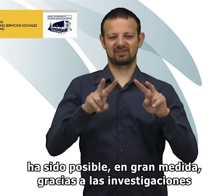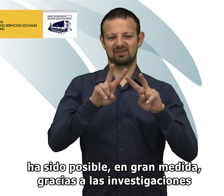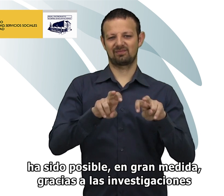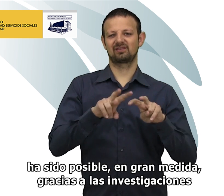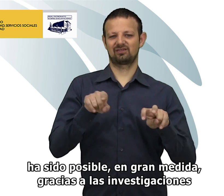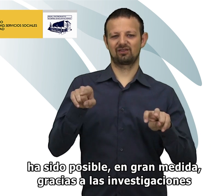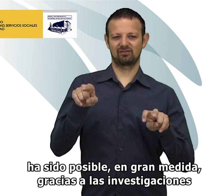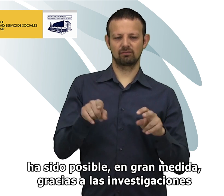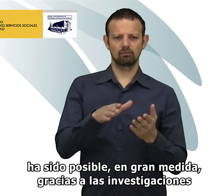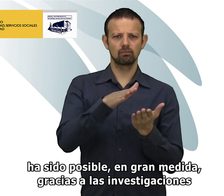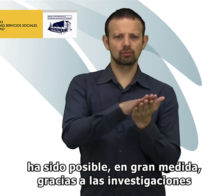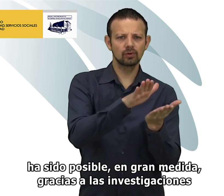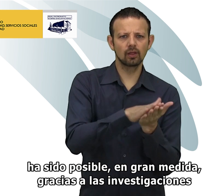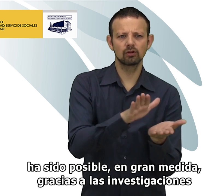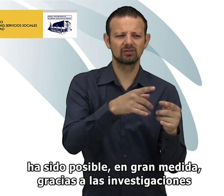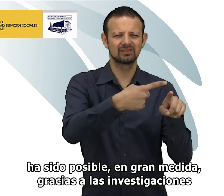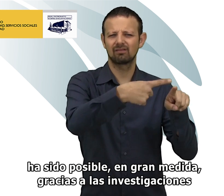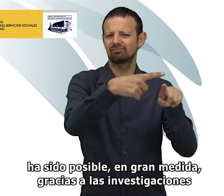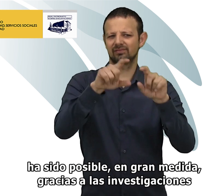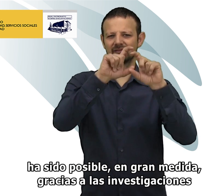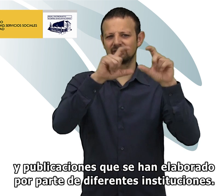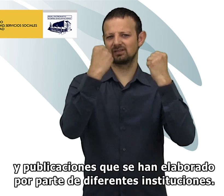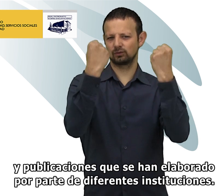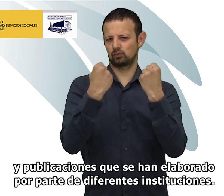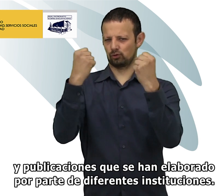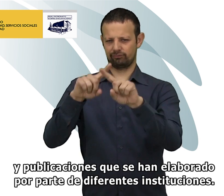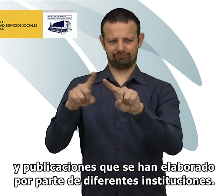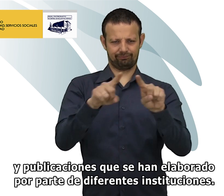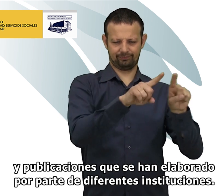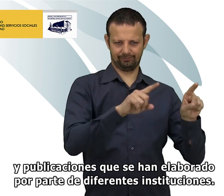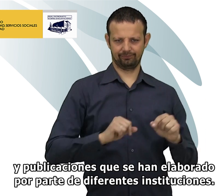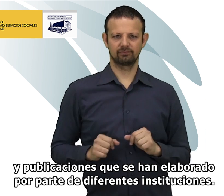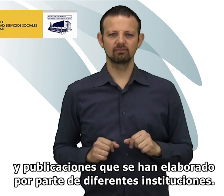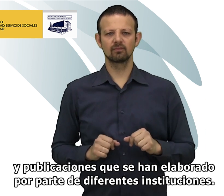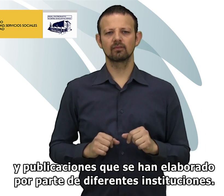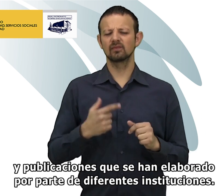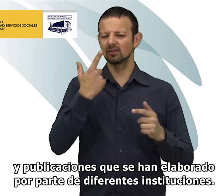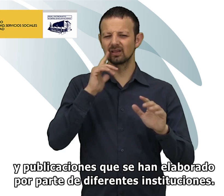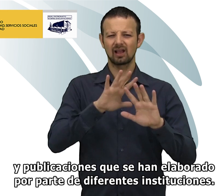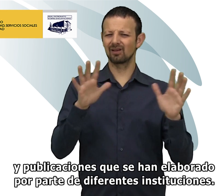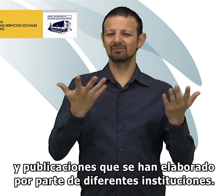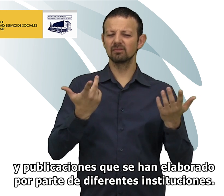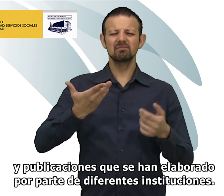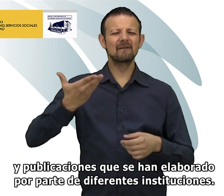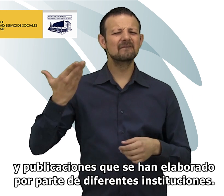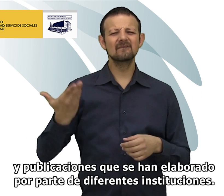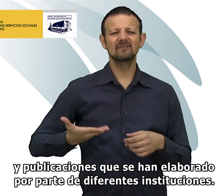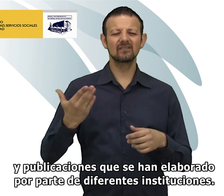medida gracias a las investigaciones y publicaciones que se han elaborado por parte de diferentes instituciones. Es evidente